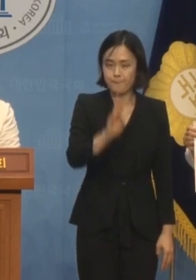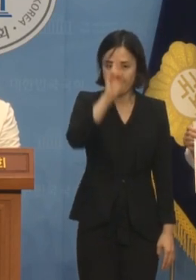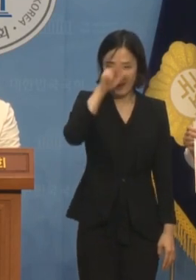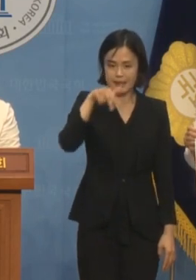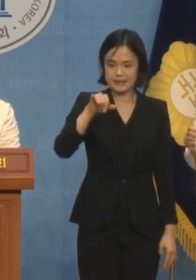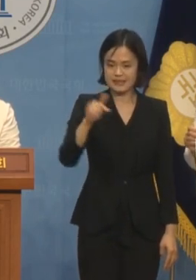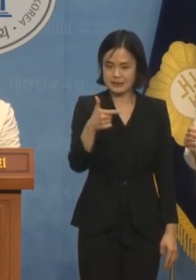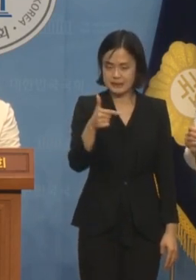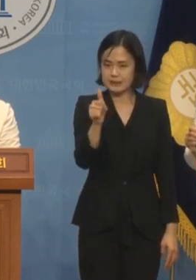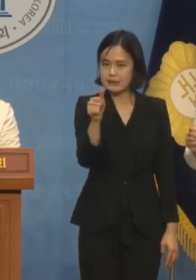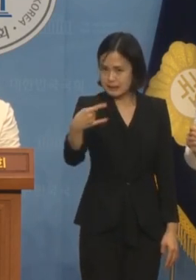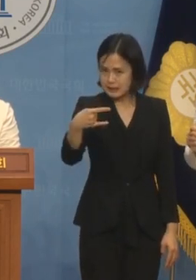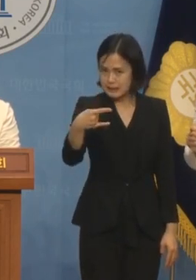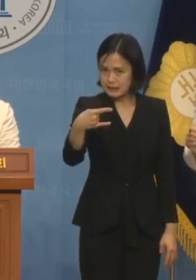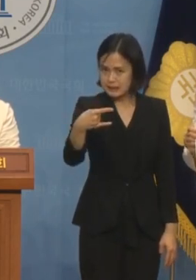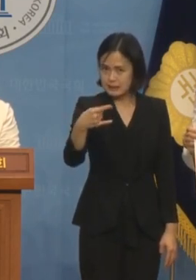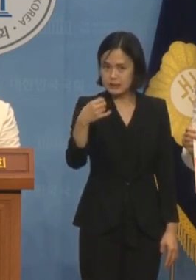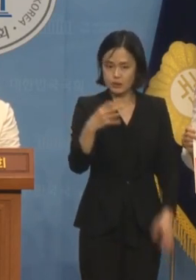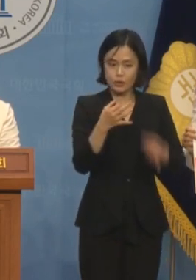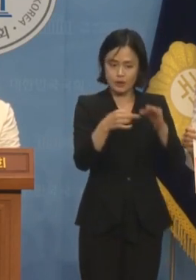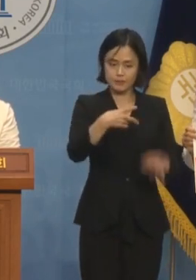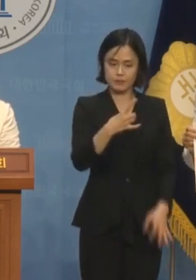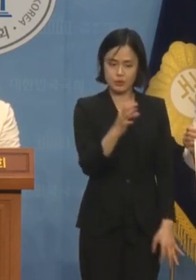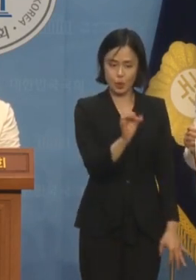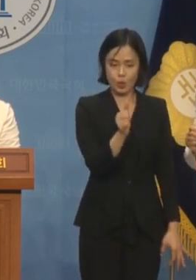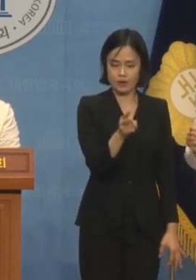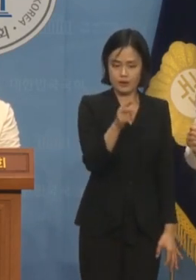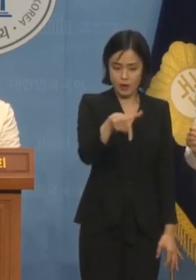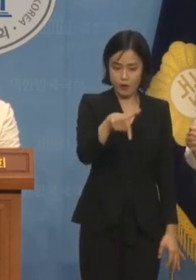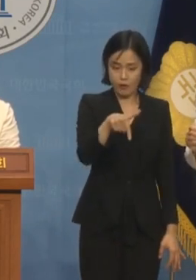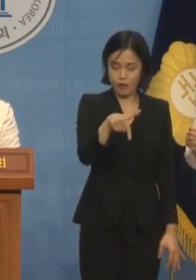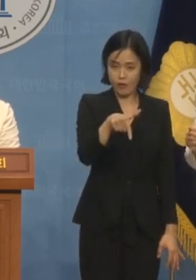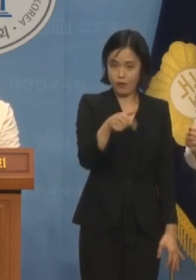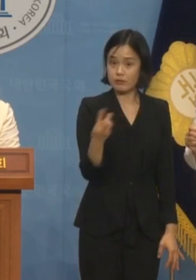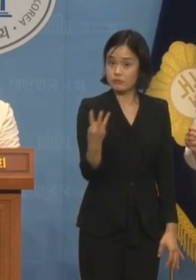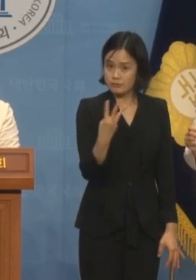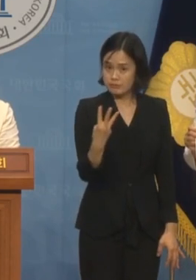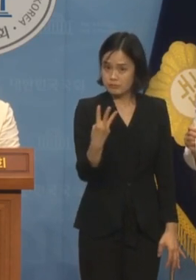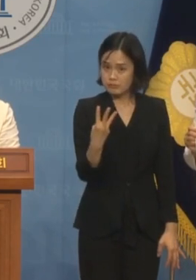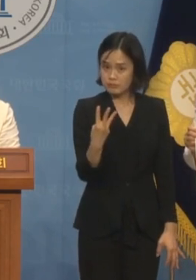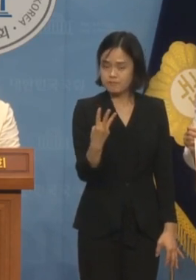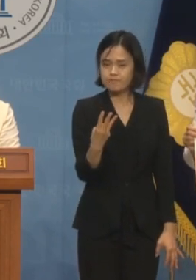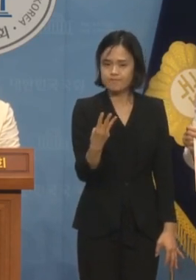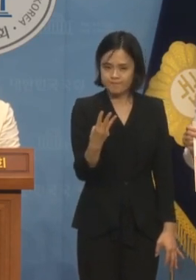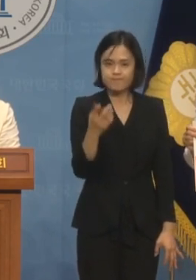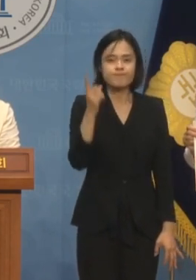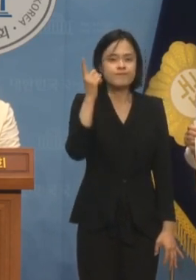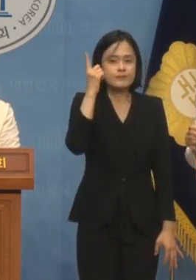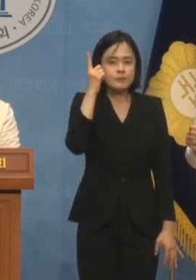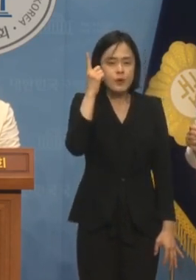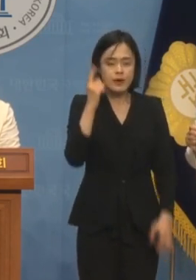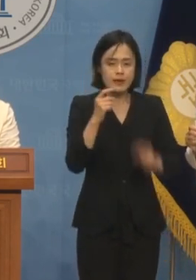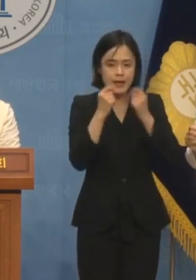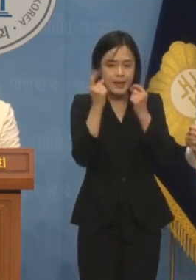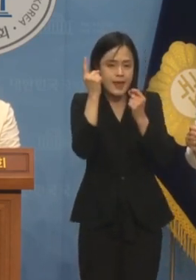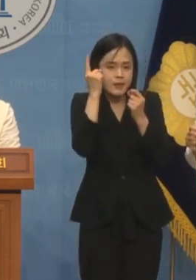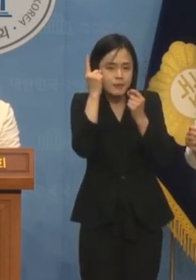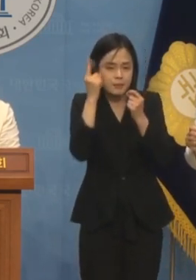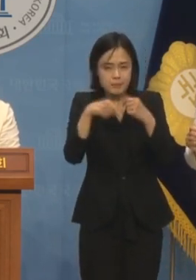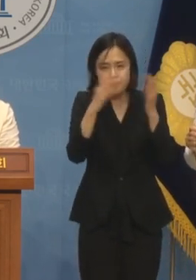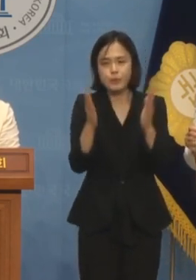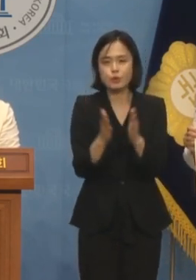군사보좌관, 그리고 깡통폰을 낸 김동혁 검찰단장의 핸드폰 모두, 그리고 그 관계자들